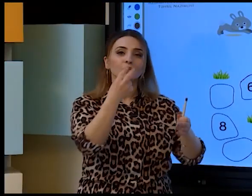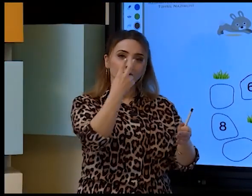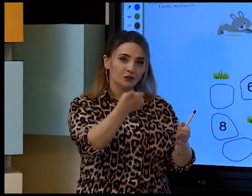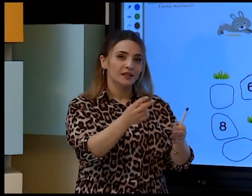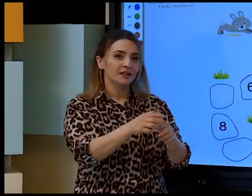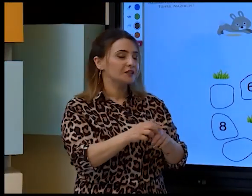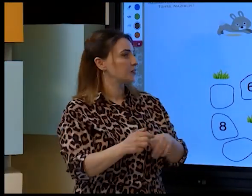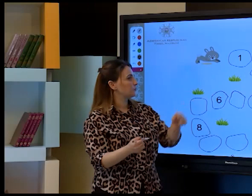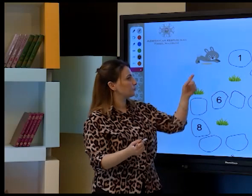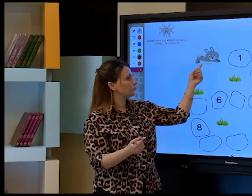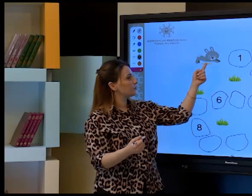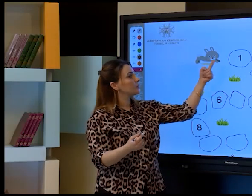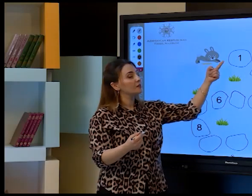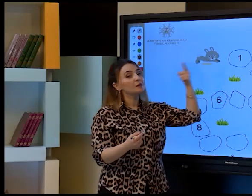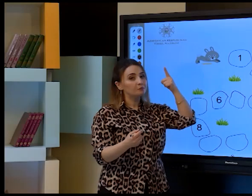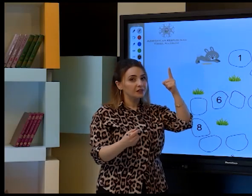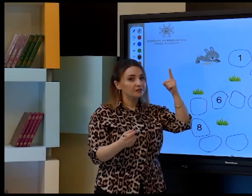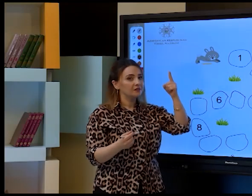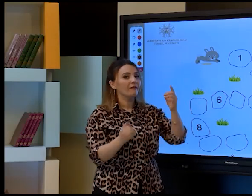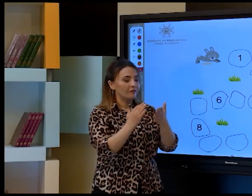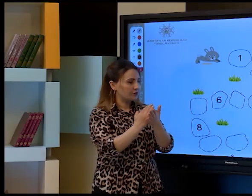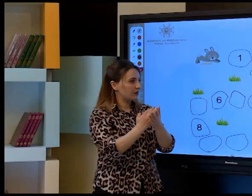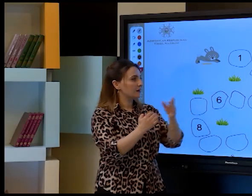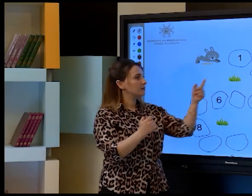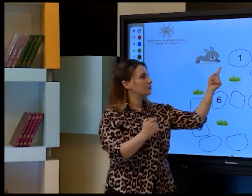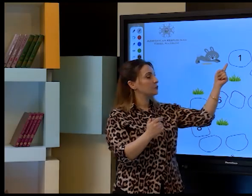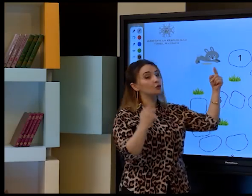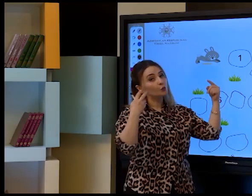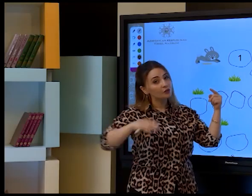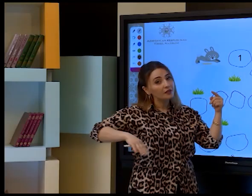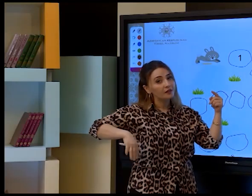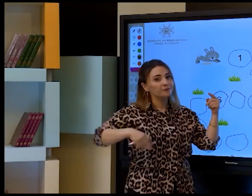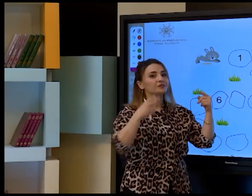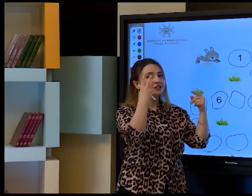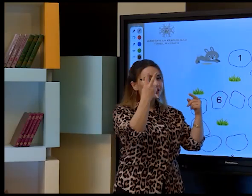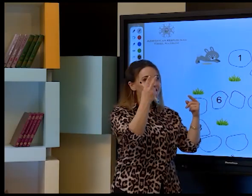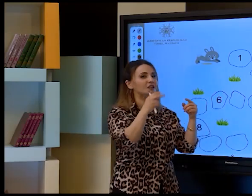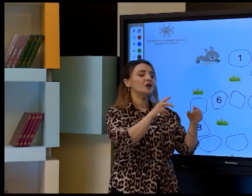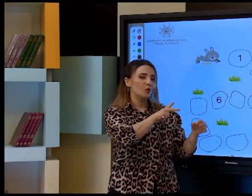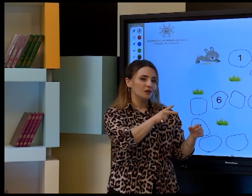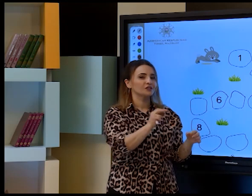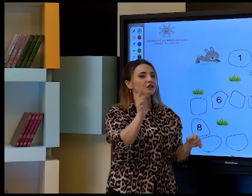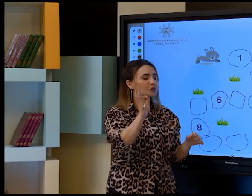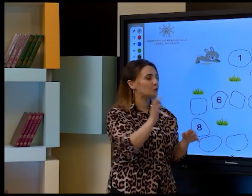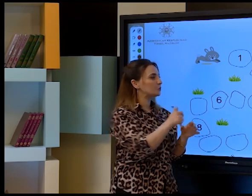göstərək. Bir var, sonra 2 olacak,